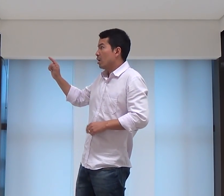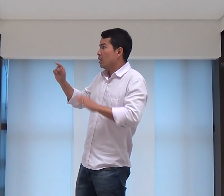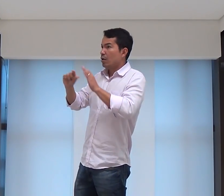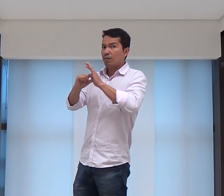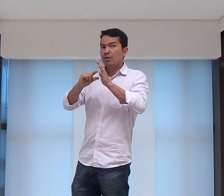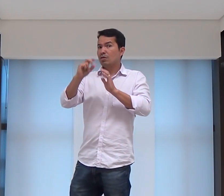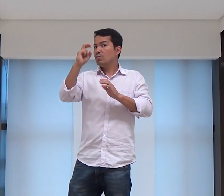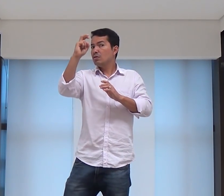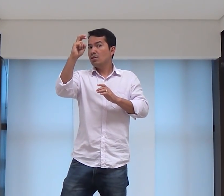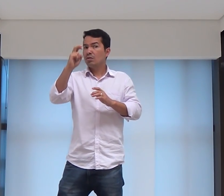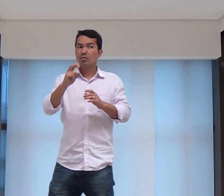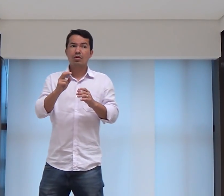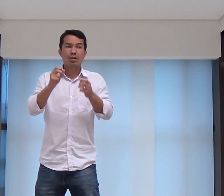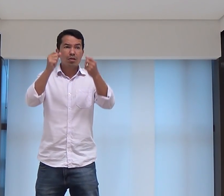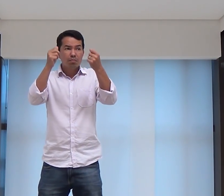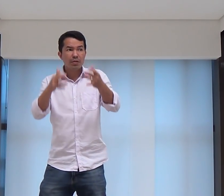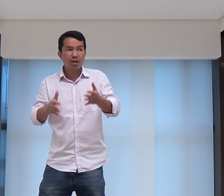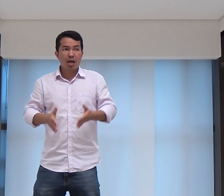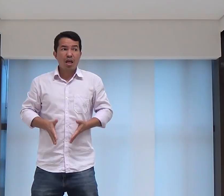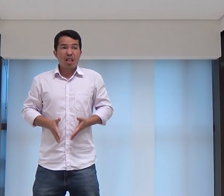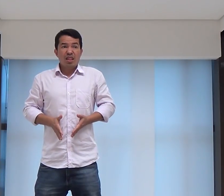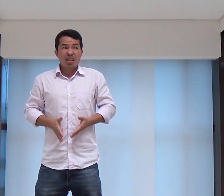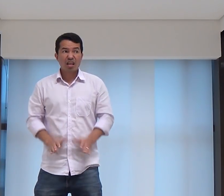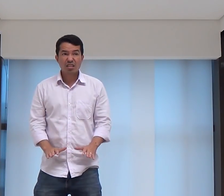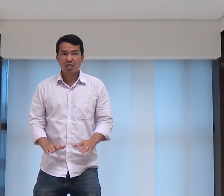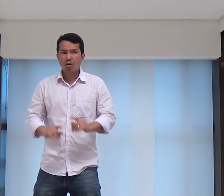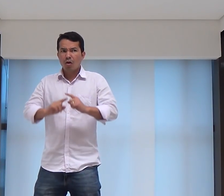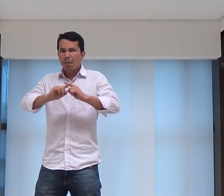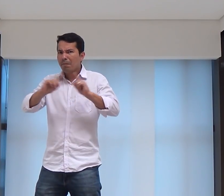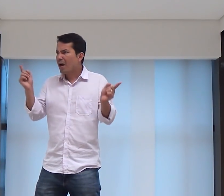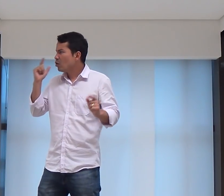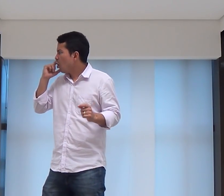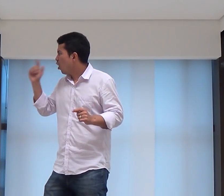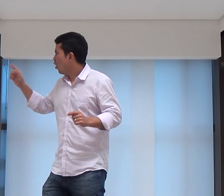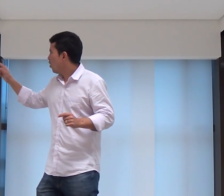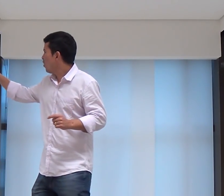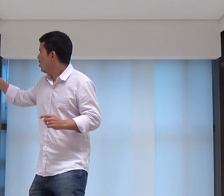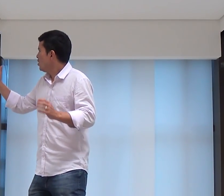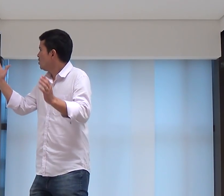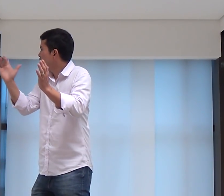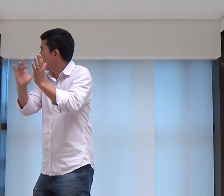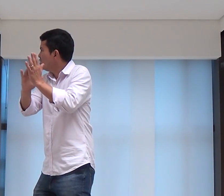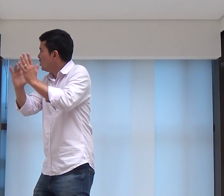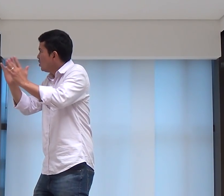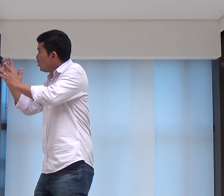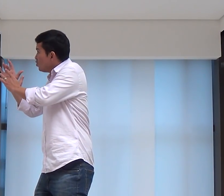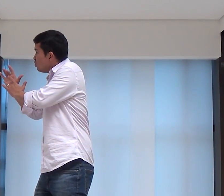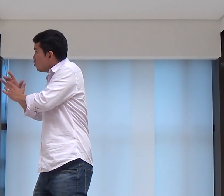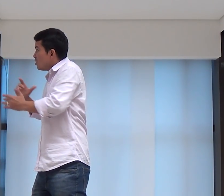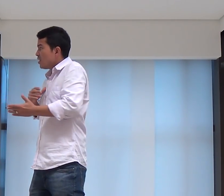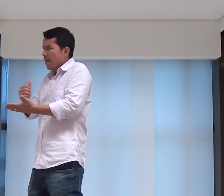as coisas começam a ficar um pouco mais claras. Que então, A mulher deu à luz ao